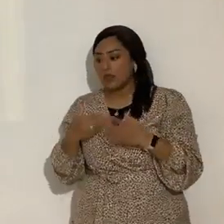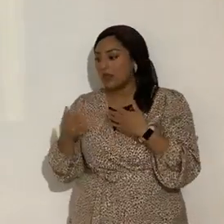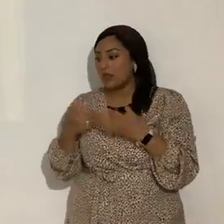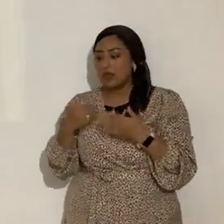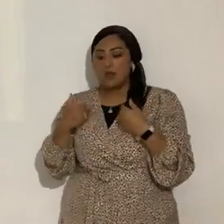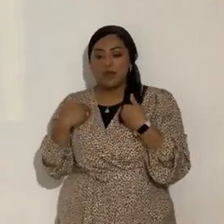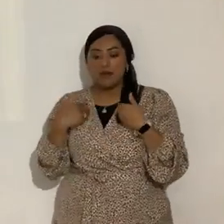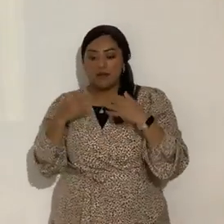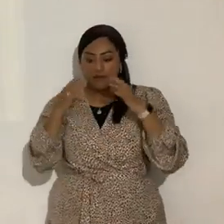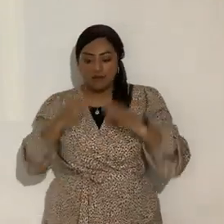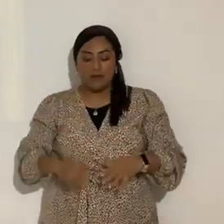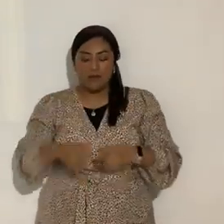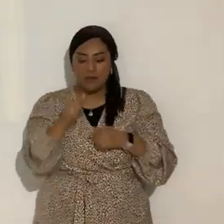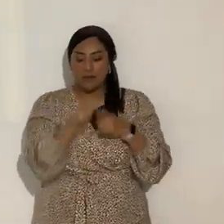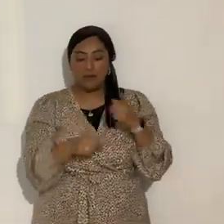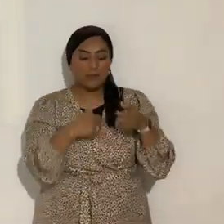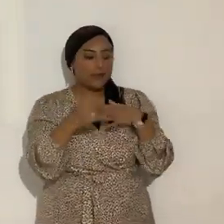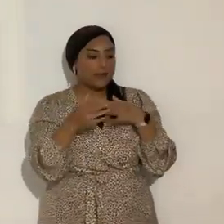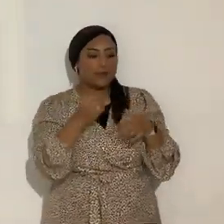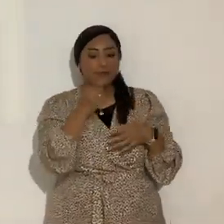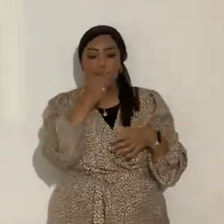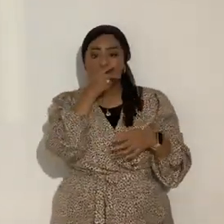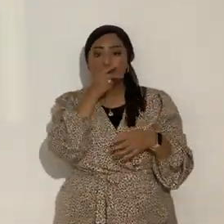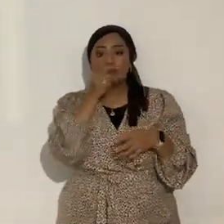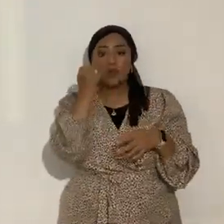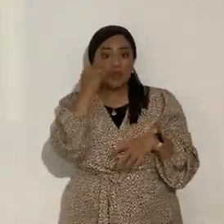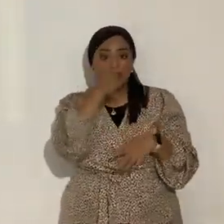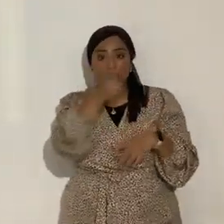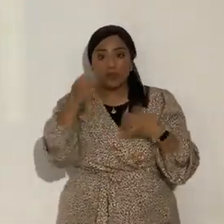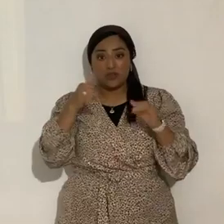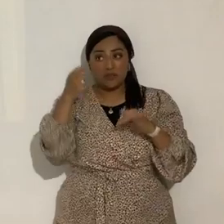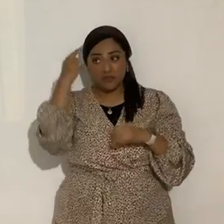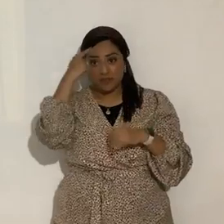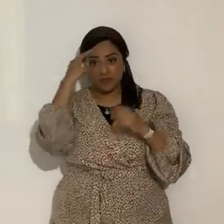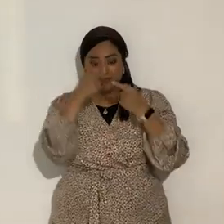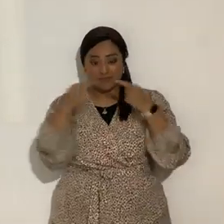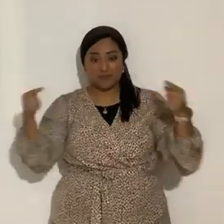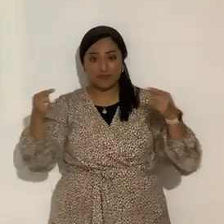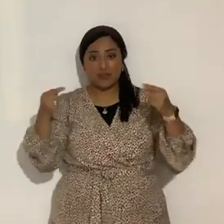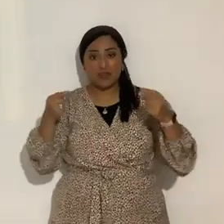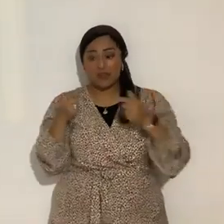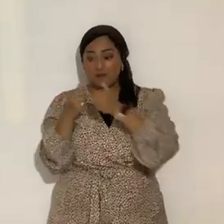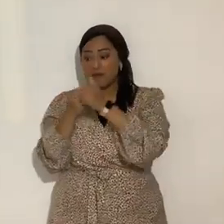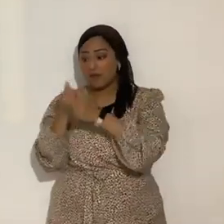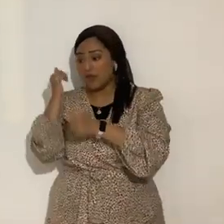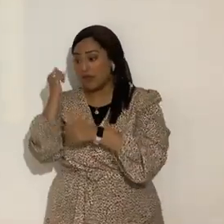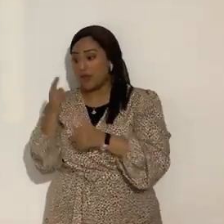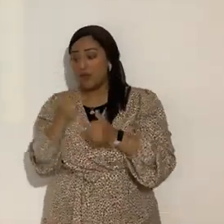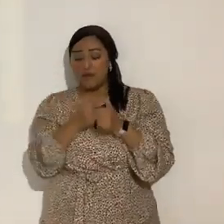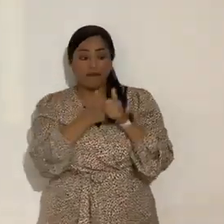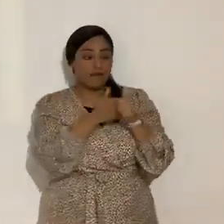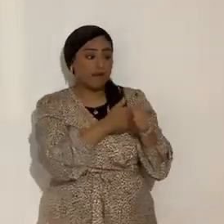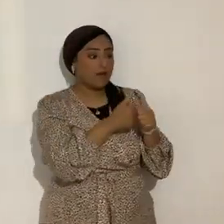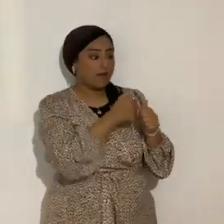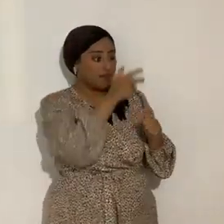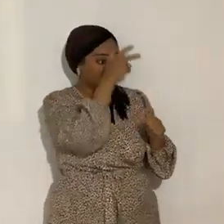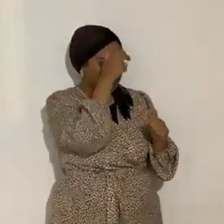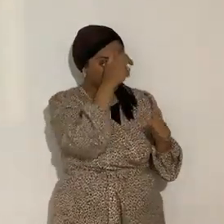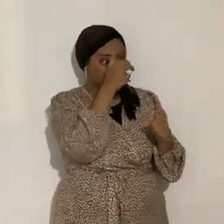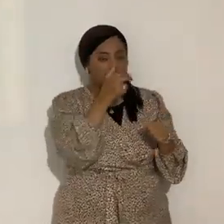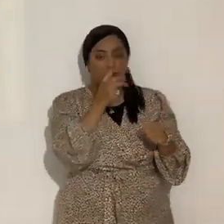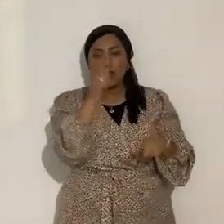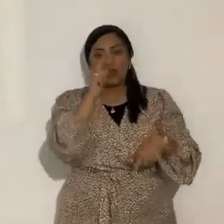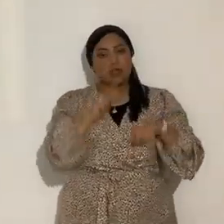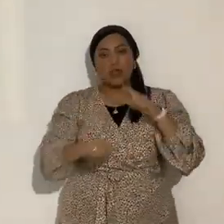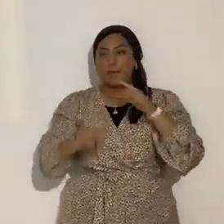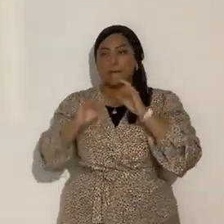circuncisión física, coman kosher. Si tienen su mente todavía dividida, no van a tener una comunión con el Todopoderoso. Y como se están poniendo las